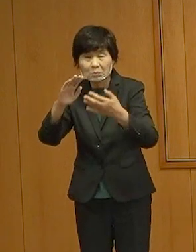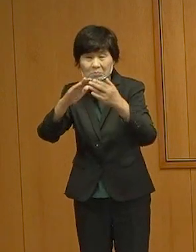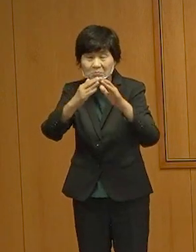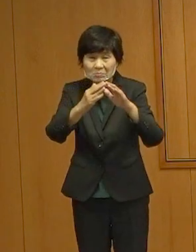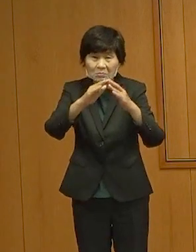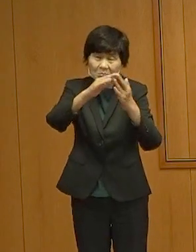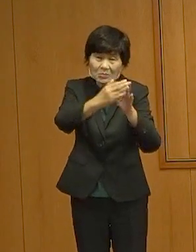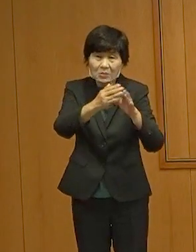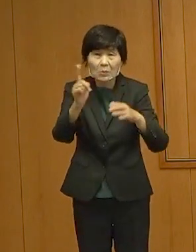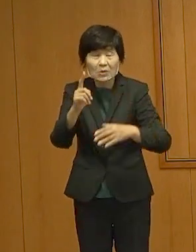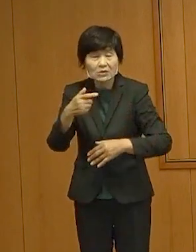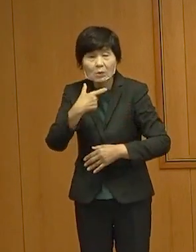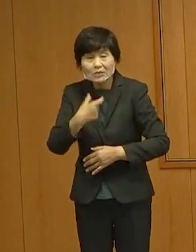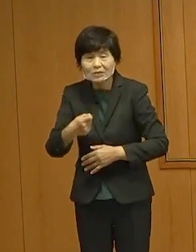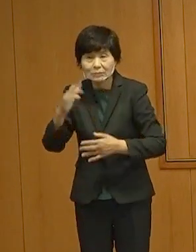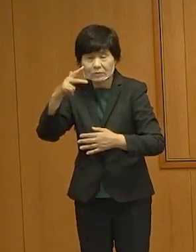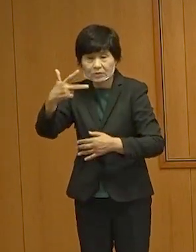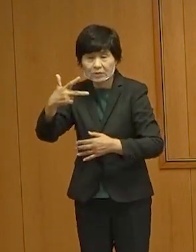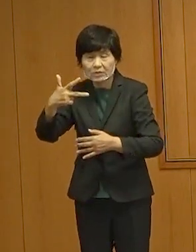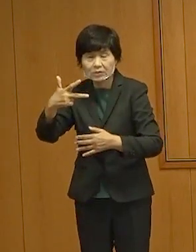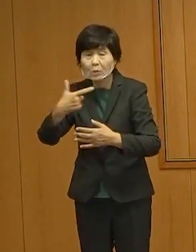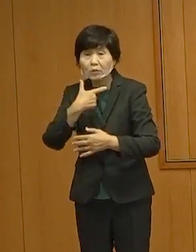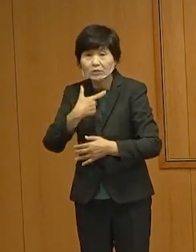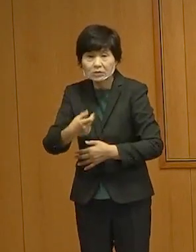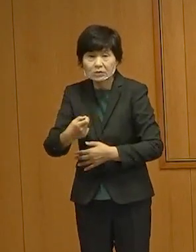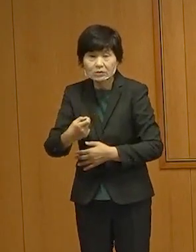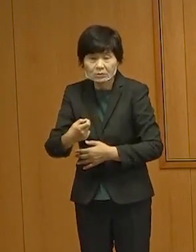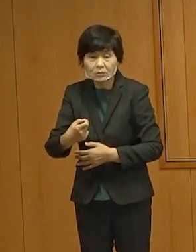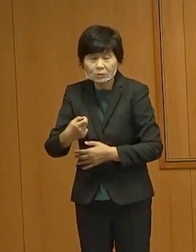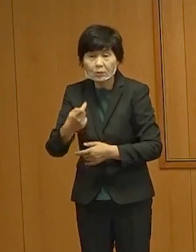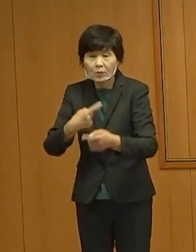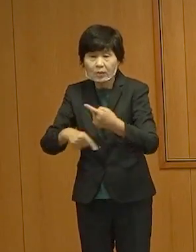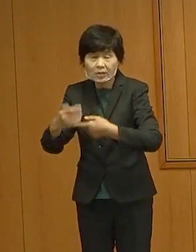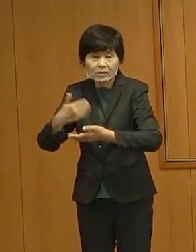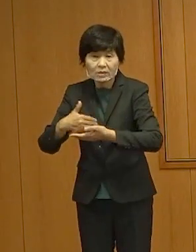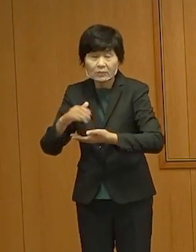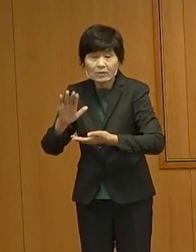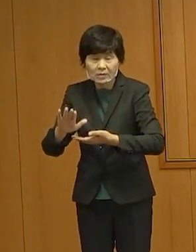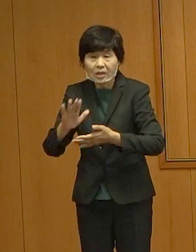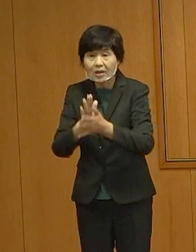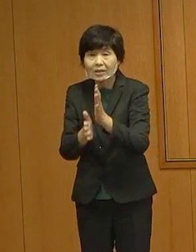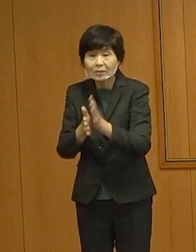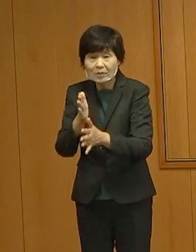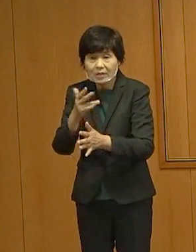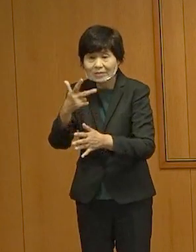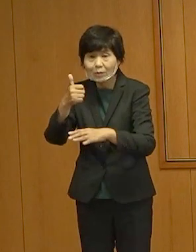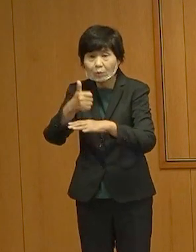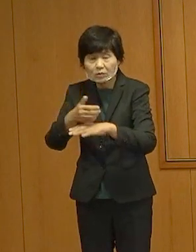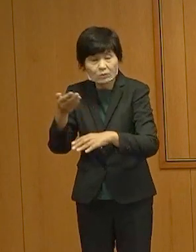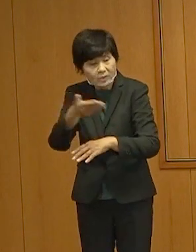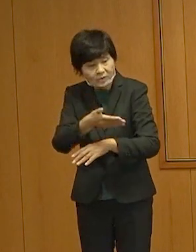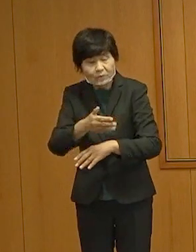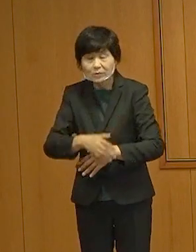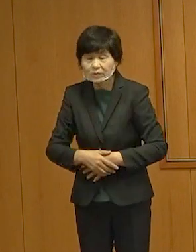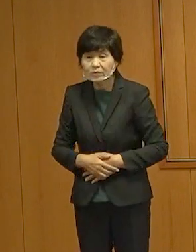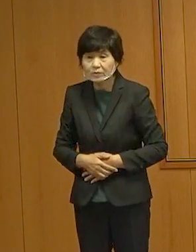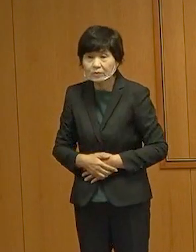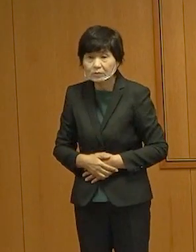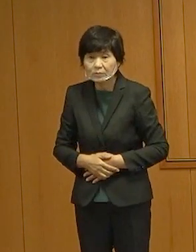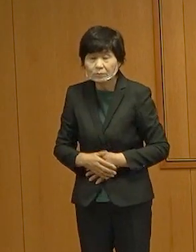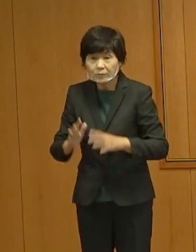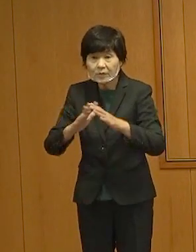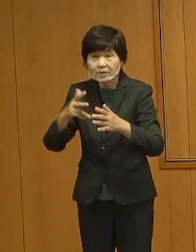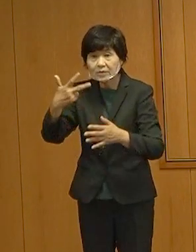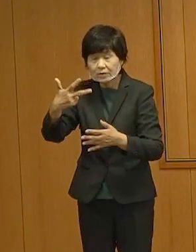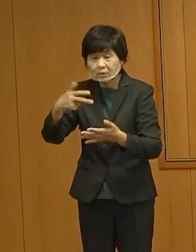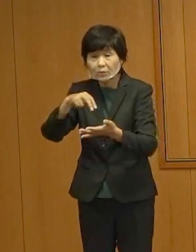ので、昨日ちょっと担当の部署には聞いたんですけど、改めて市長にお伺いしたのが、市としてそのなかなか